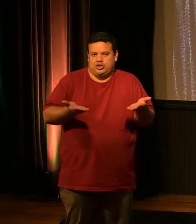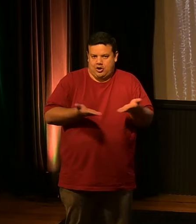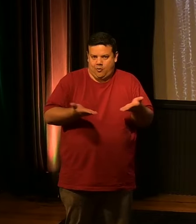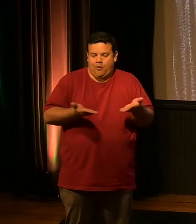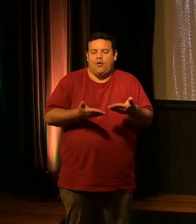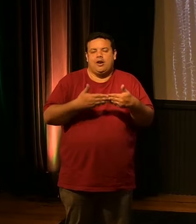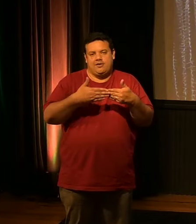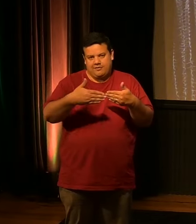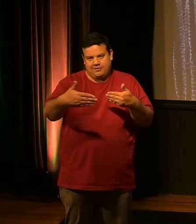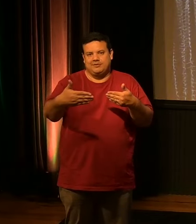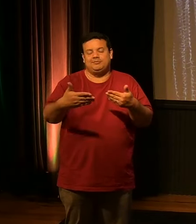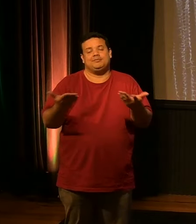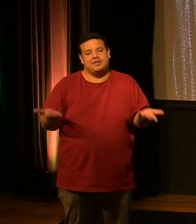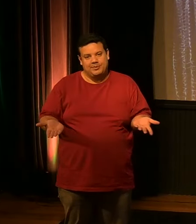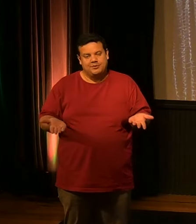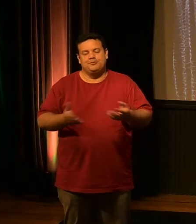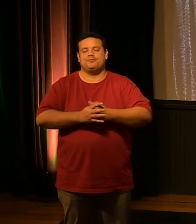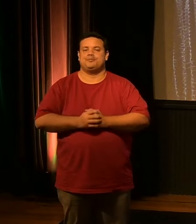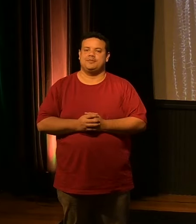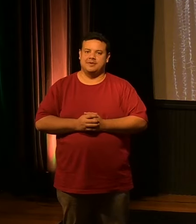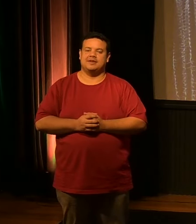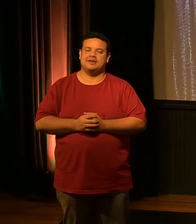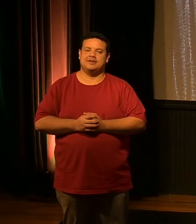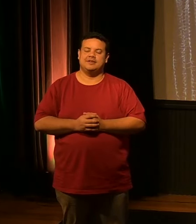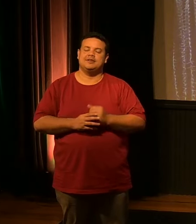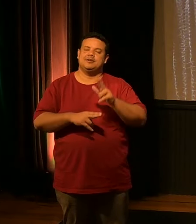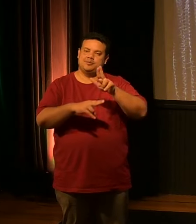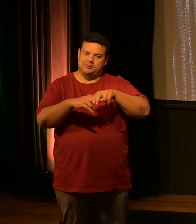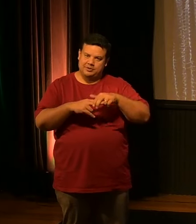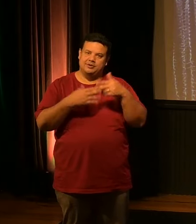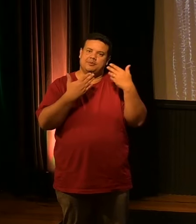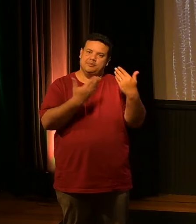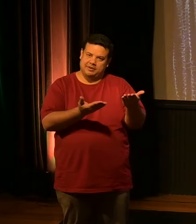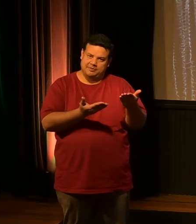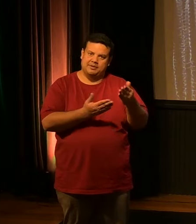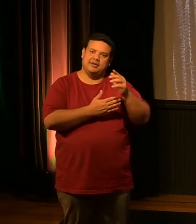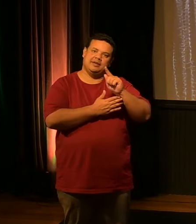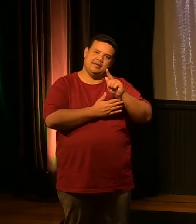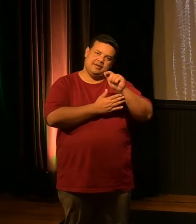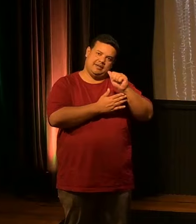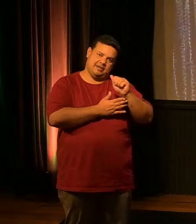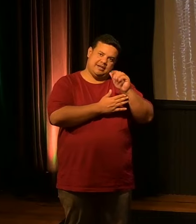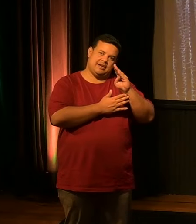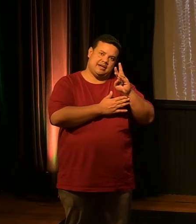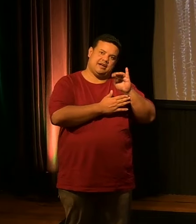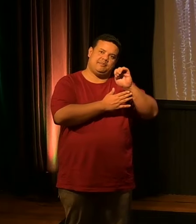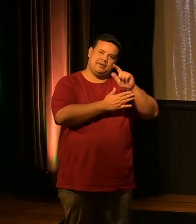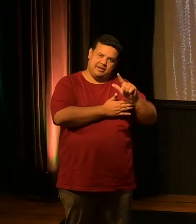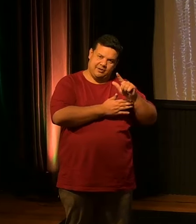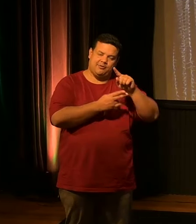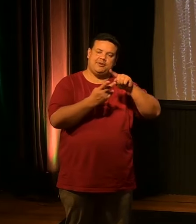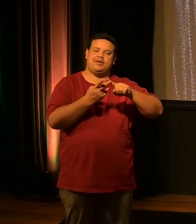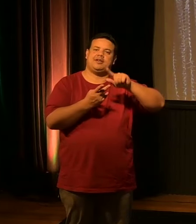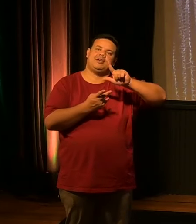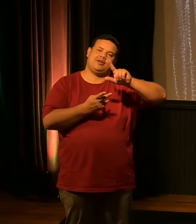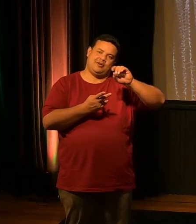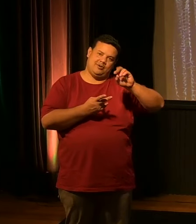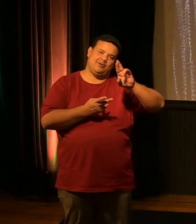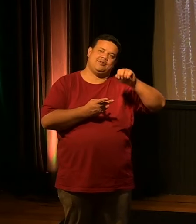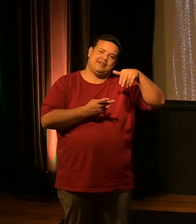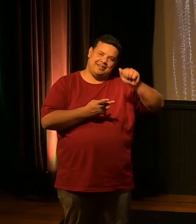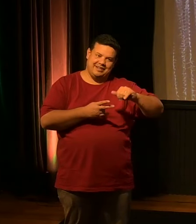Então, é isso. Com isso, eu passo a palavra para Gabriel e Lorena e reforço que a gente está muito feliz de ter vocês